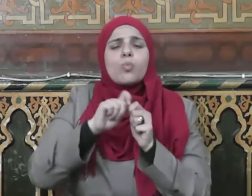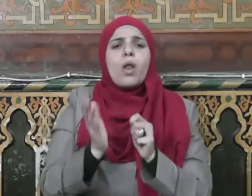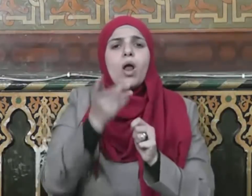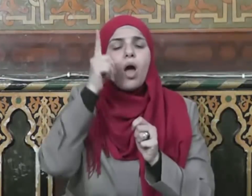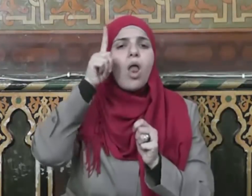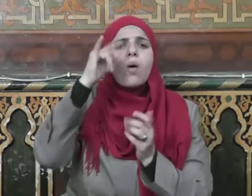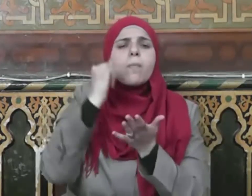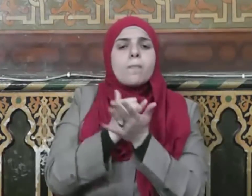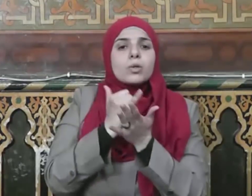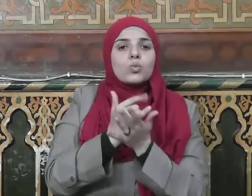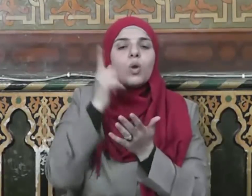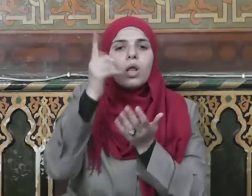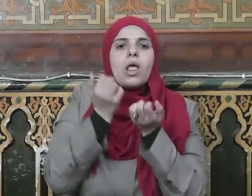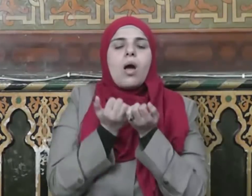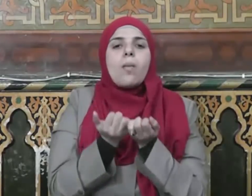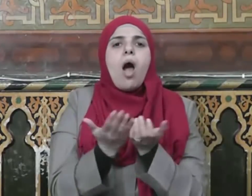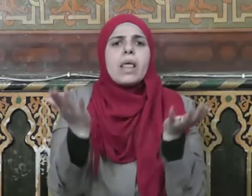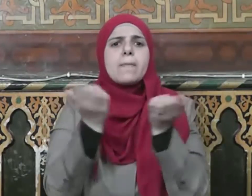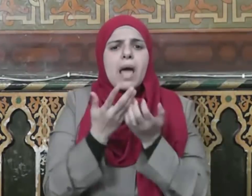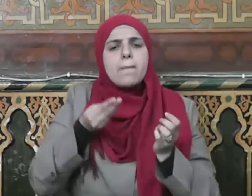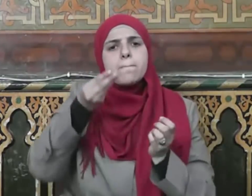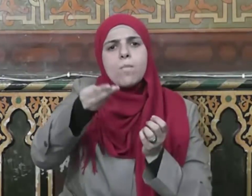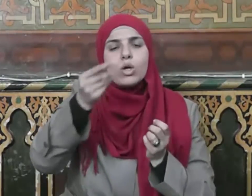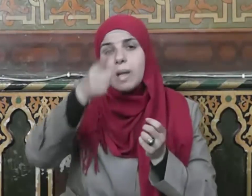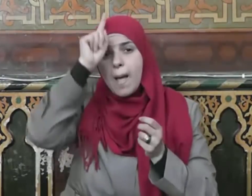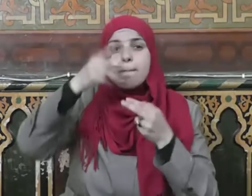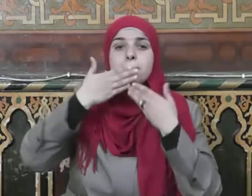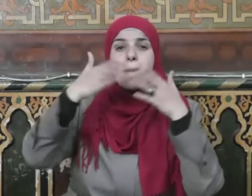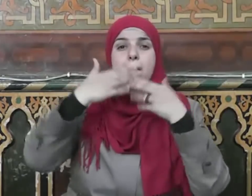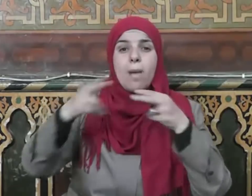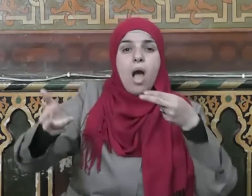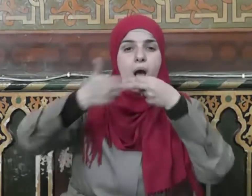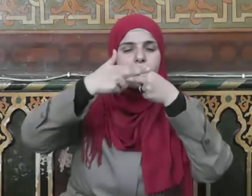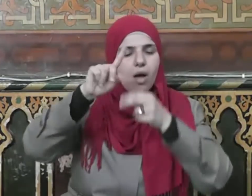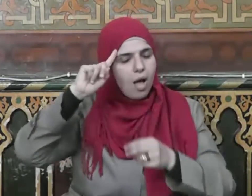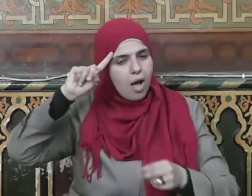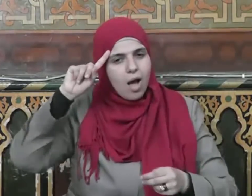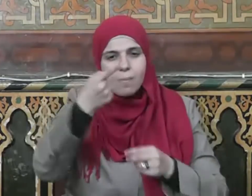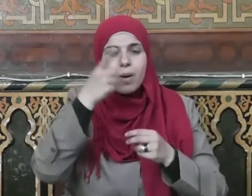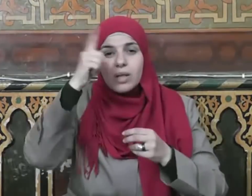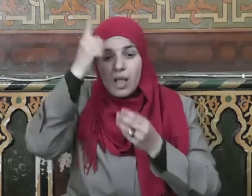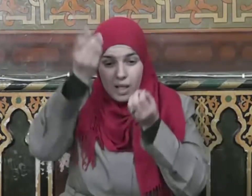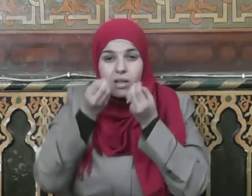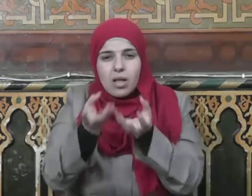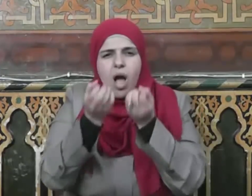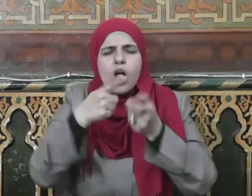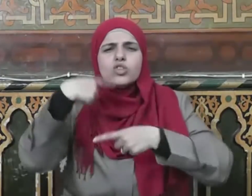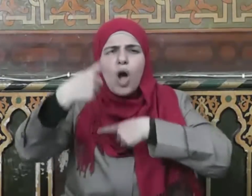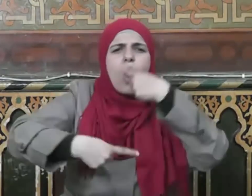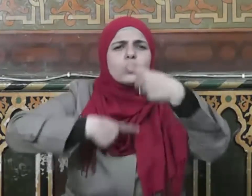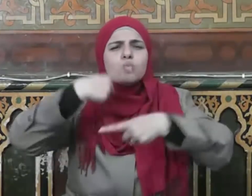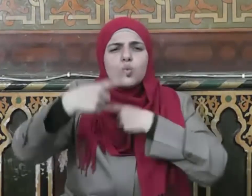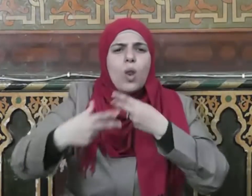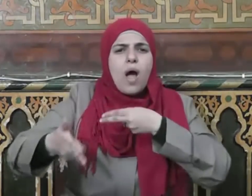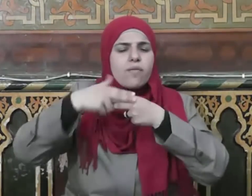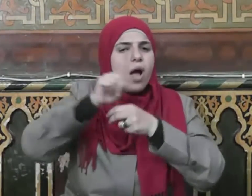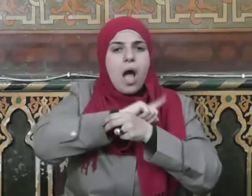الجواد المعطي الذي لا يغلق بابه ولا ينفد عطاؤه ولا يرد سائله